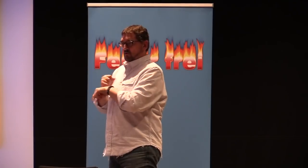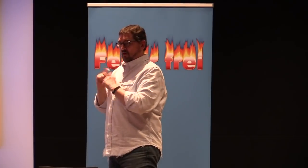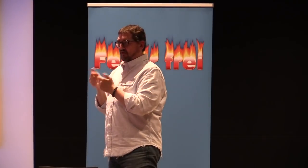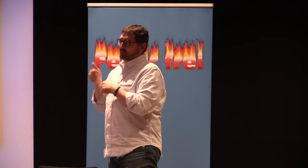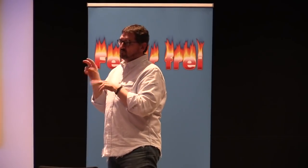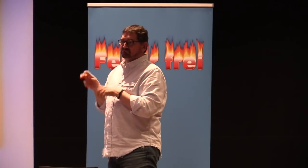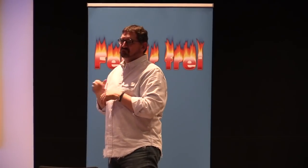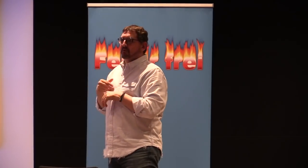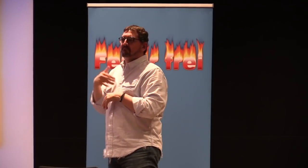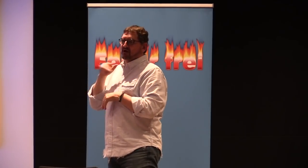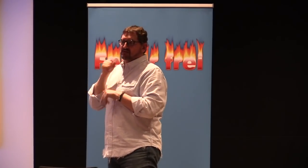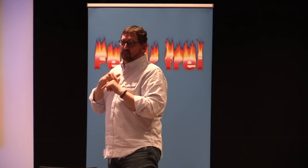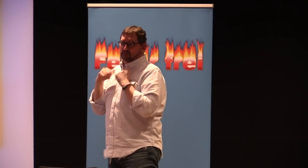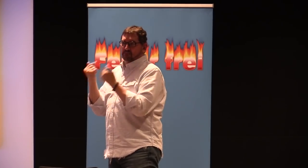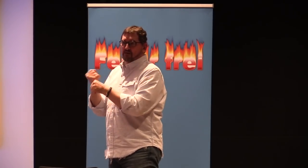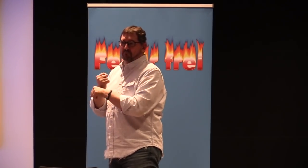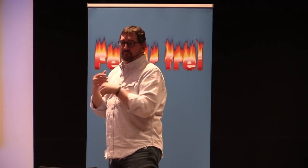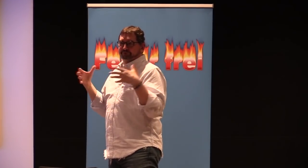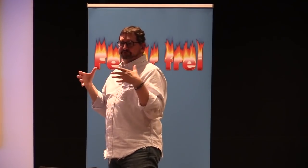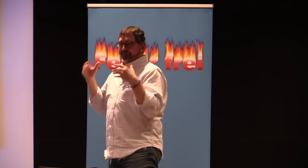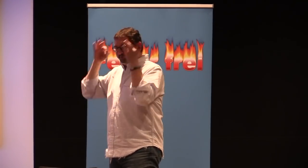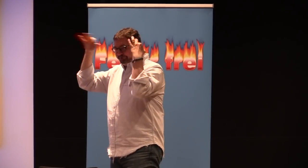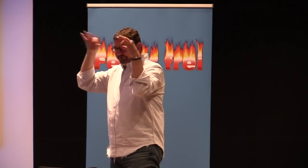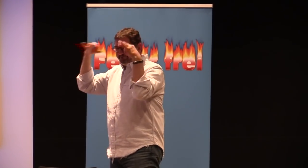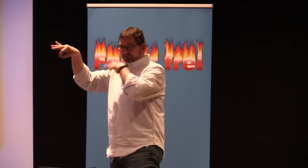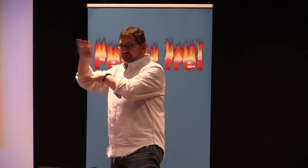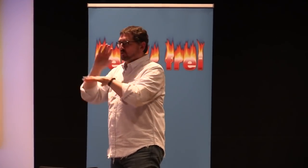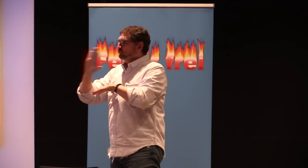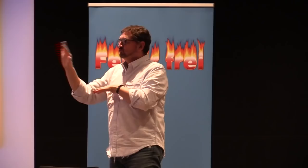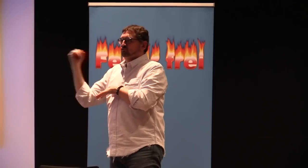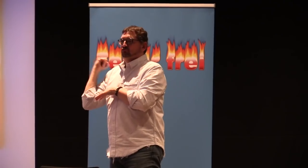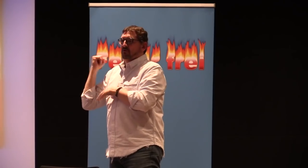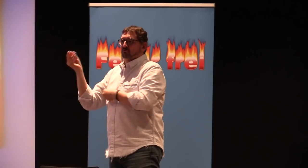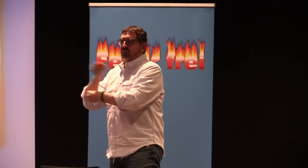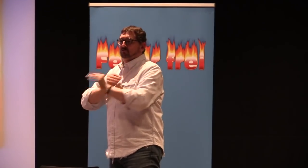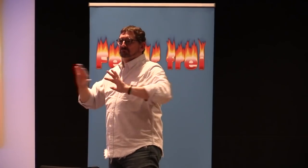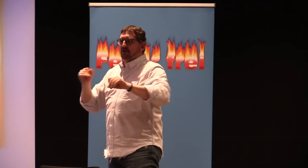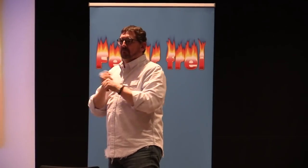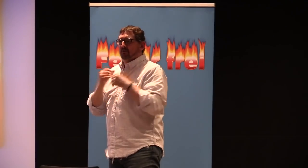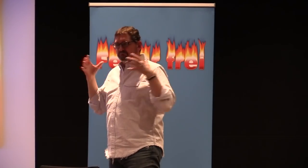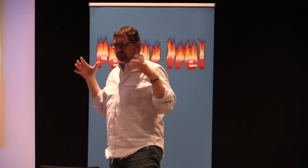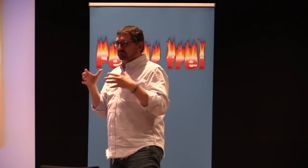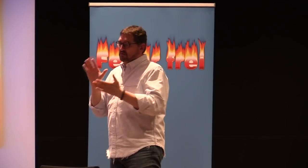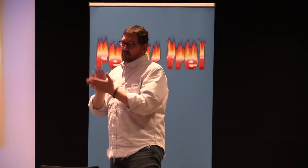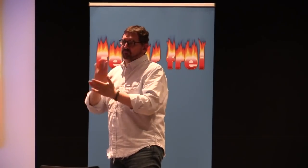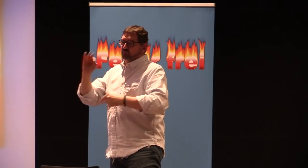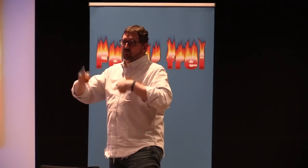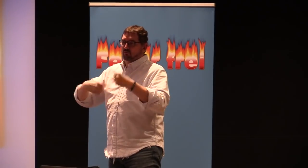also offiziell fürs Amtsgericht einen Vorsitzenden, einen zweiten Vorsitzenden, einen Kassierer haben, aber intern haben wir da eine ganz, ganz